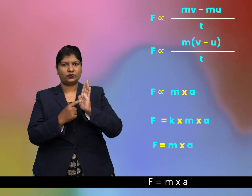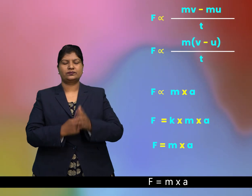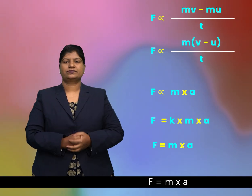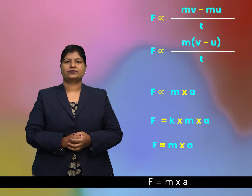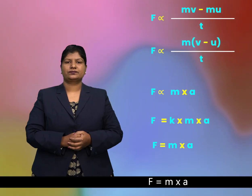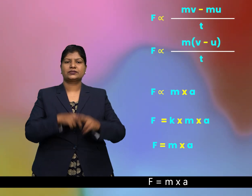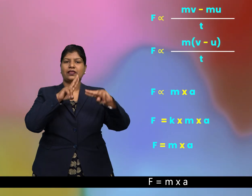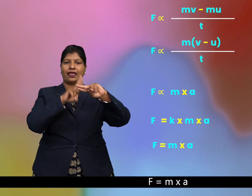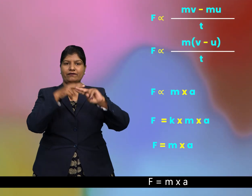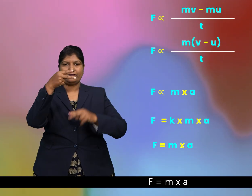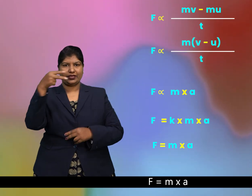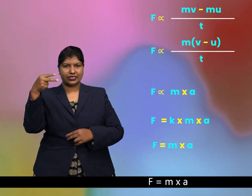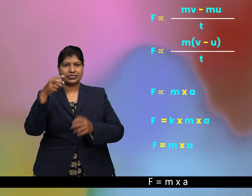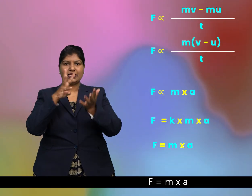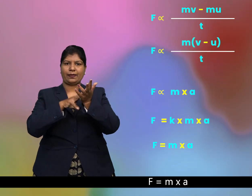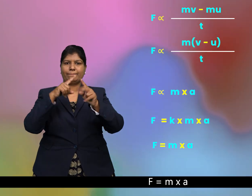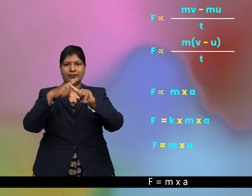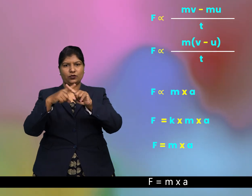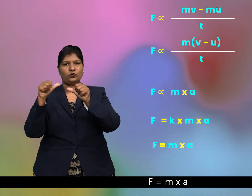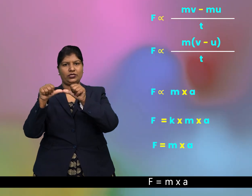F is equal to m into a.